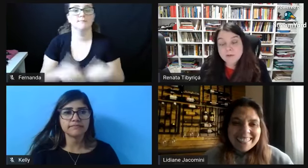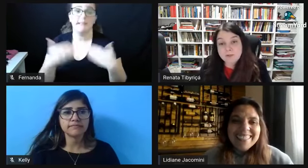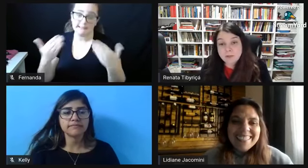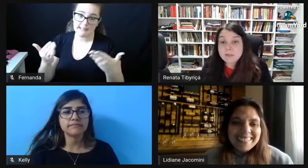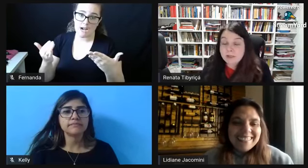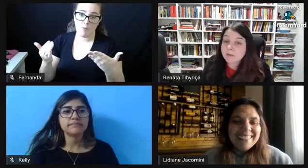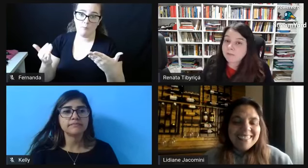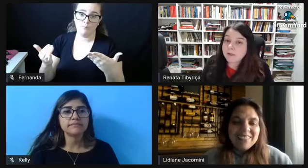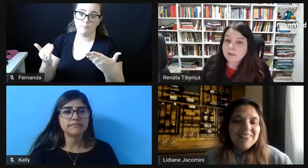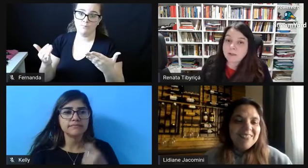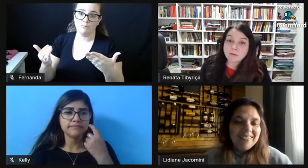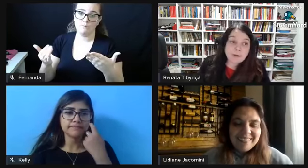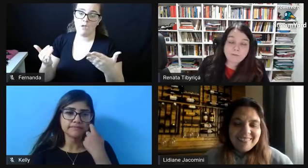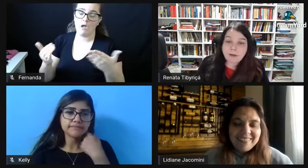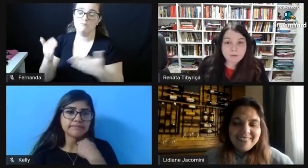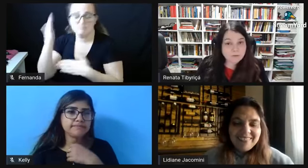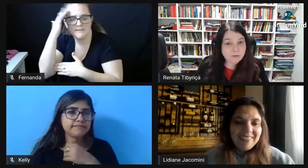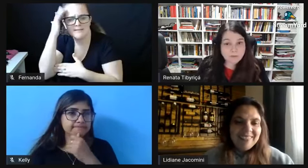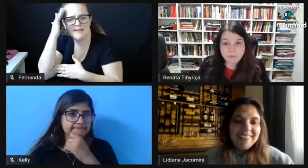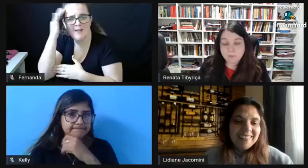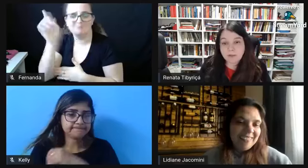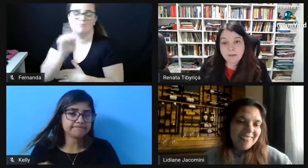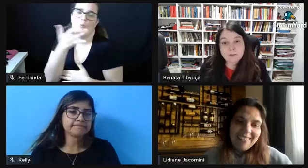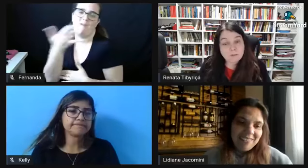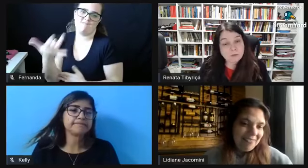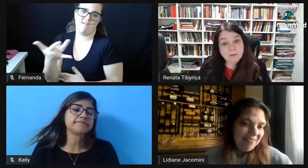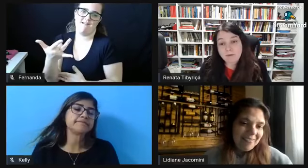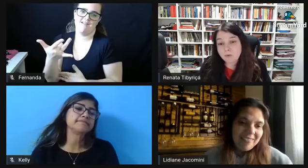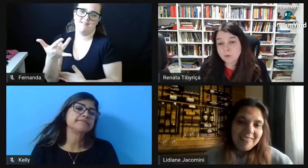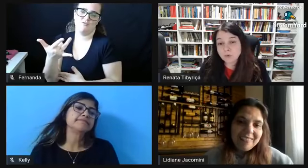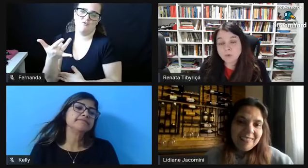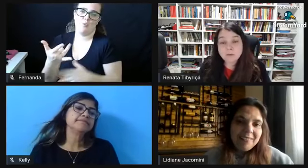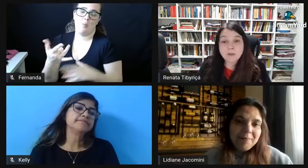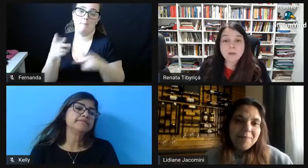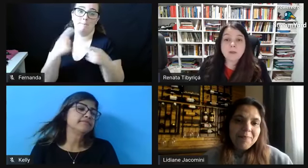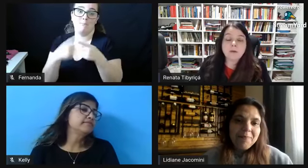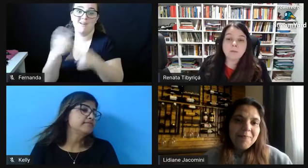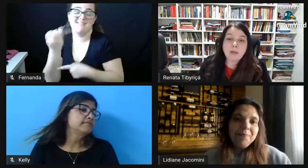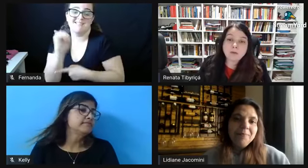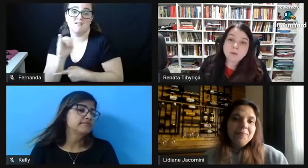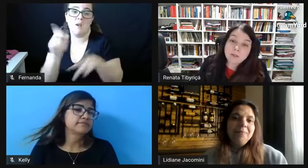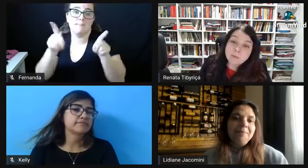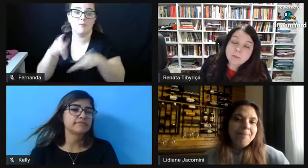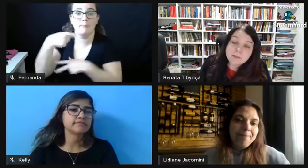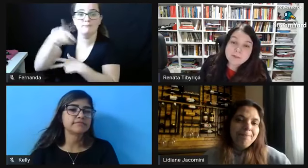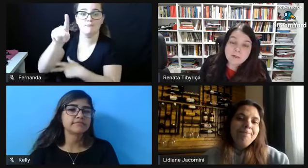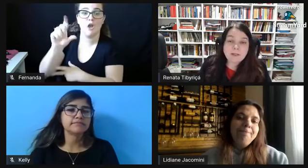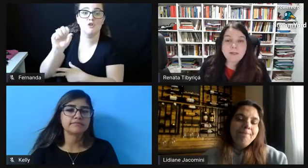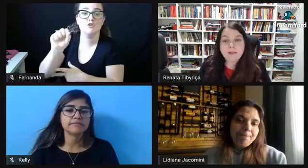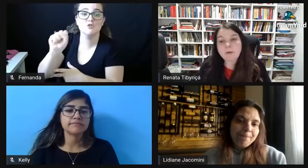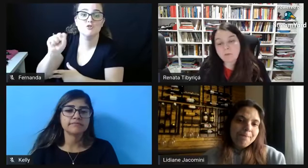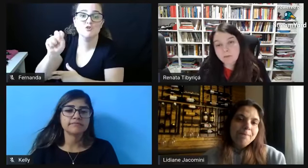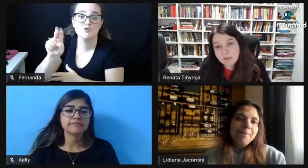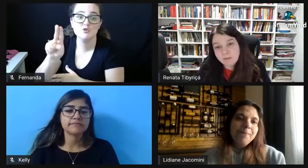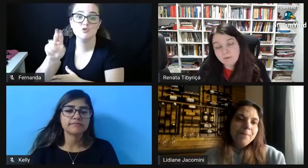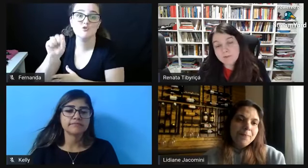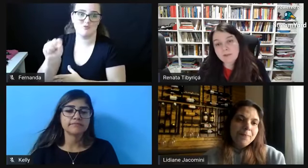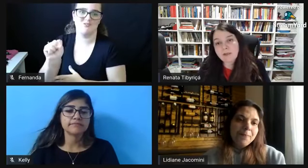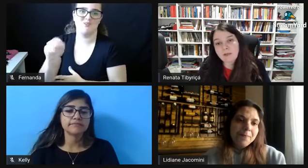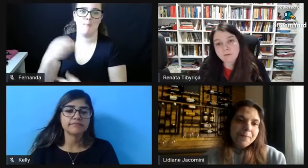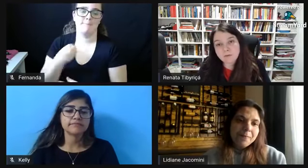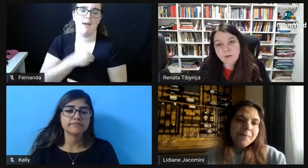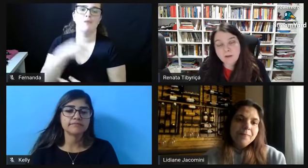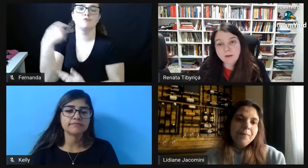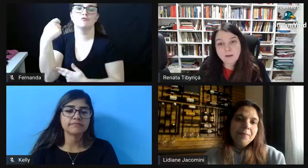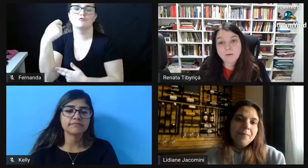Seria a solução, mas a gente sabe também que não é fácil isso, porque se a pessoa ainda vai no SUS, o médico ter disposição ainda para poder